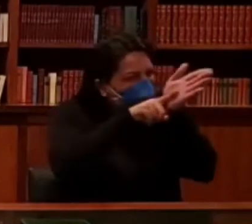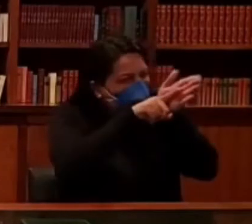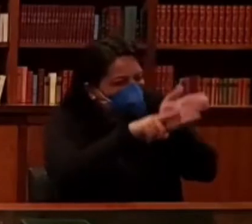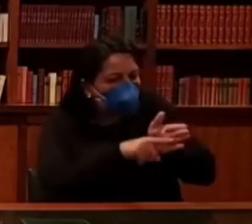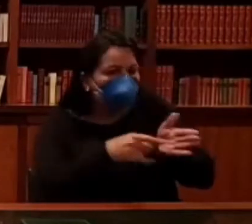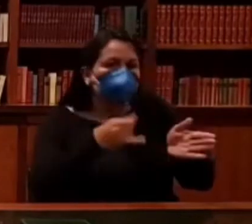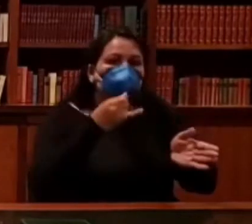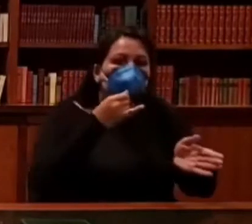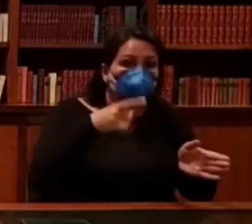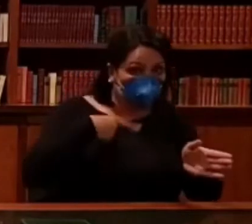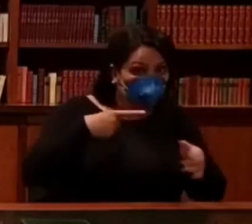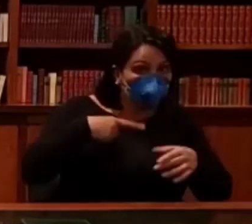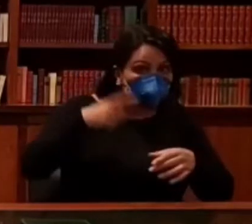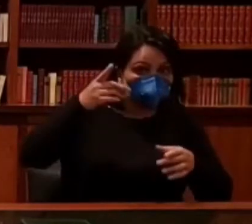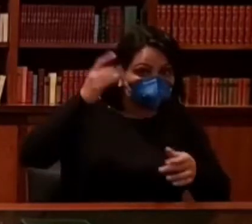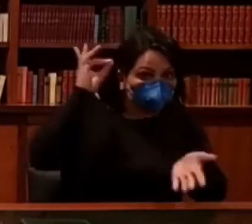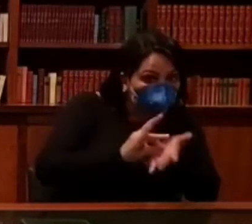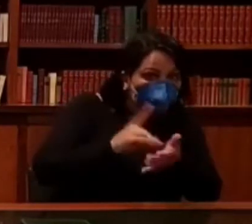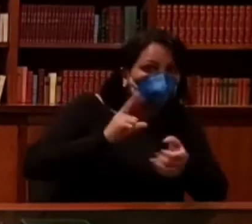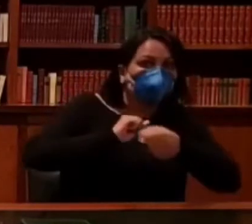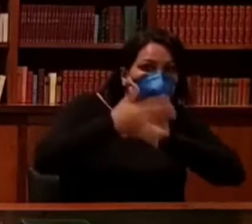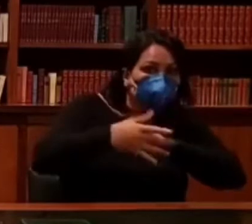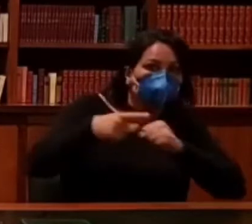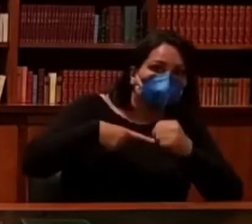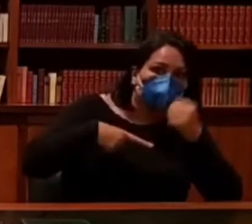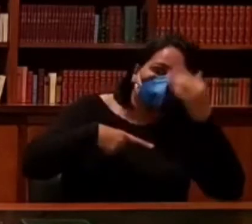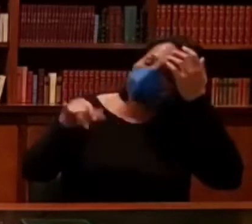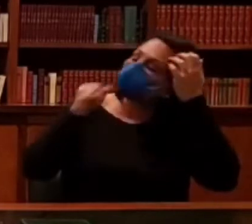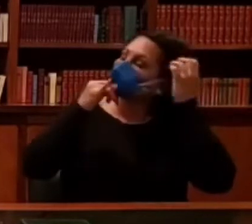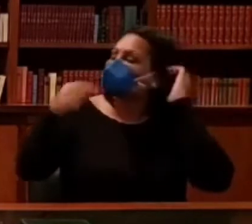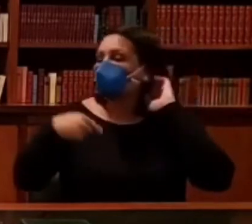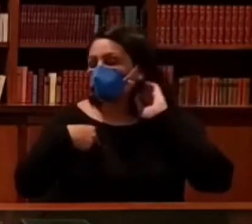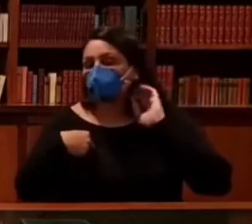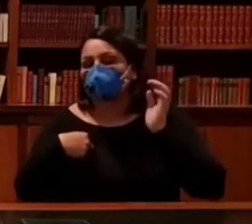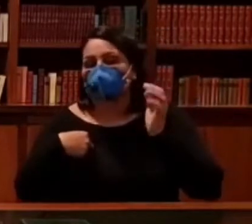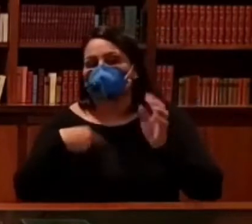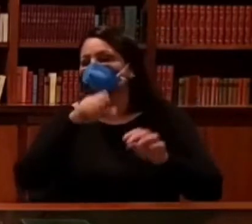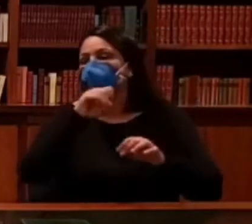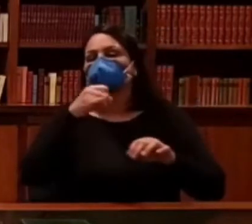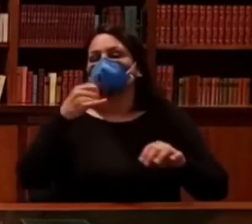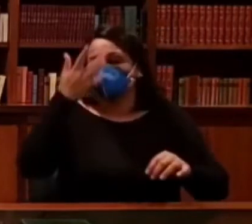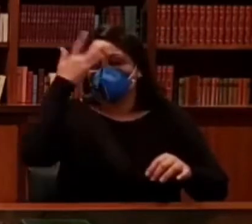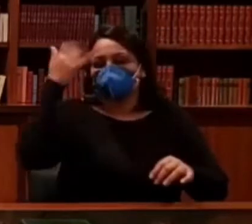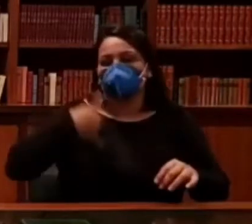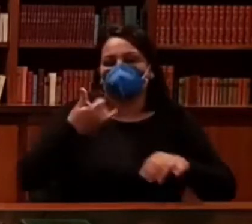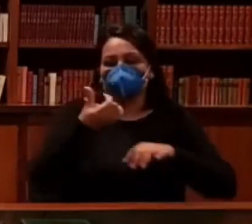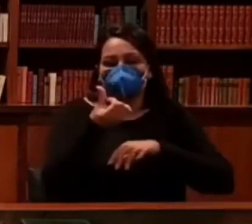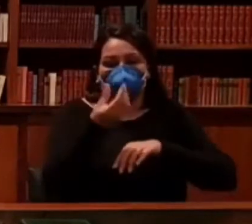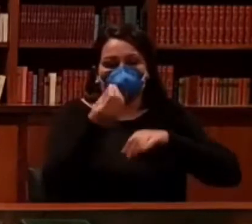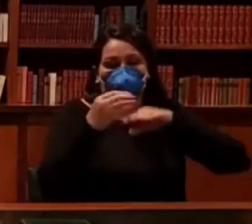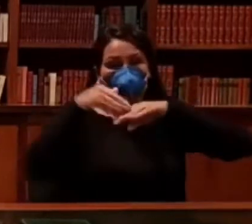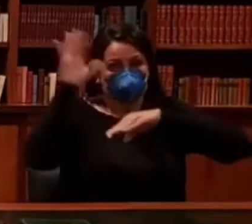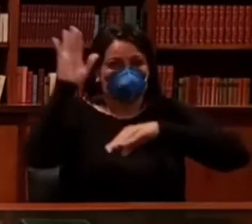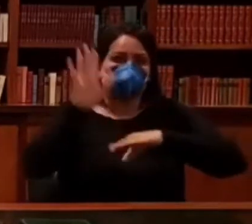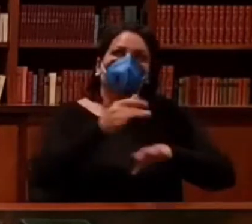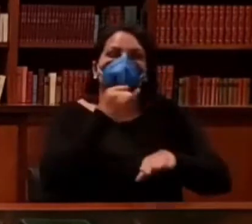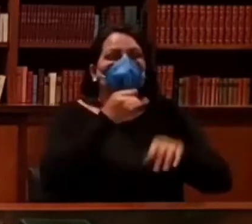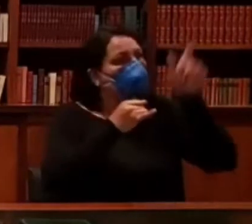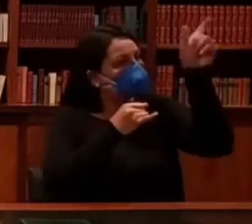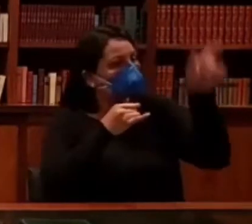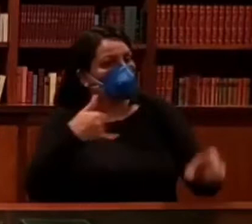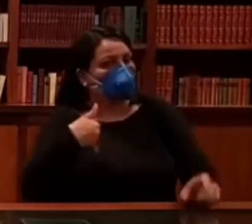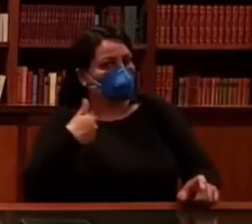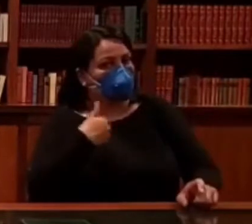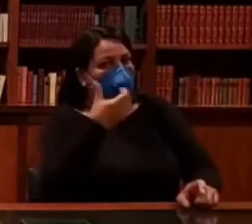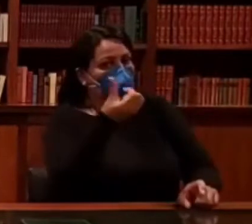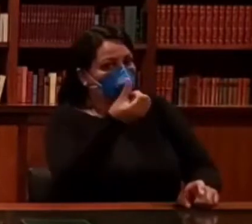o teste de positivo, né? Não veja meu caso, né? O fato, a pessoa mais de 60 anos, qual o risco ela corre? Um homem de 64